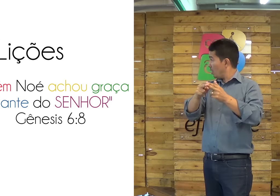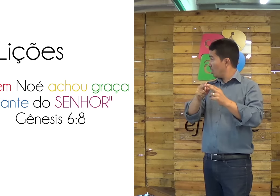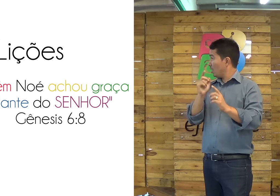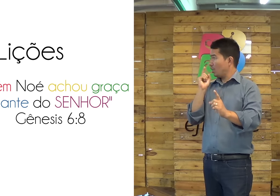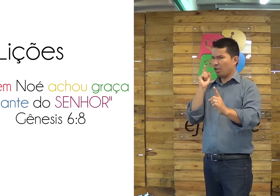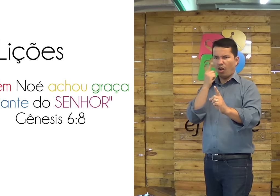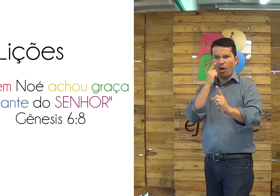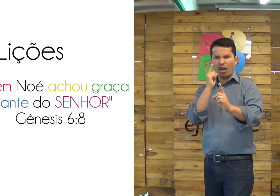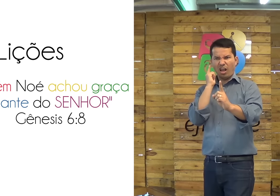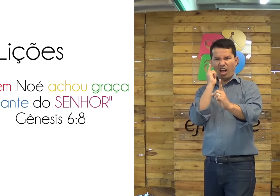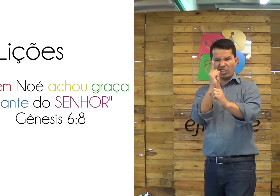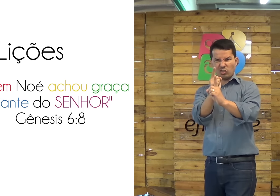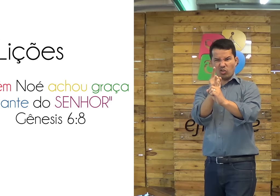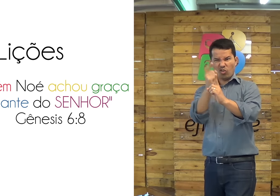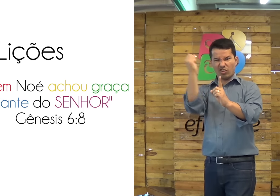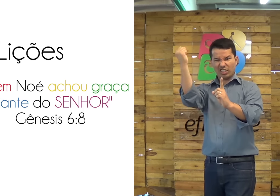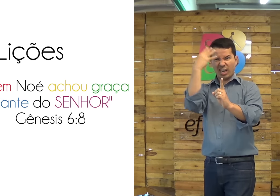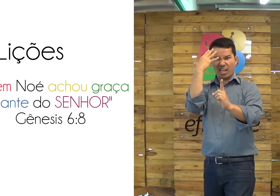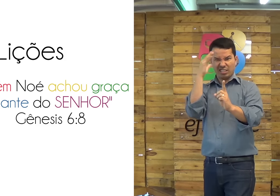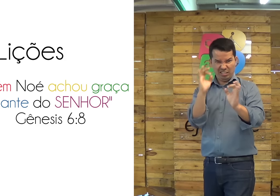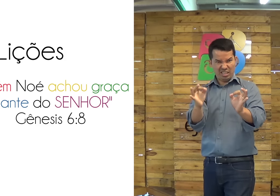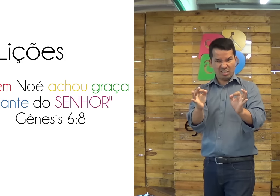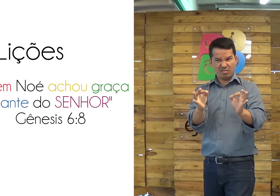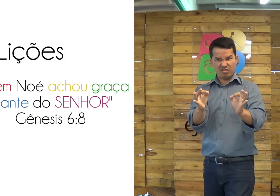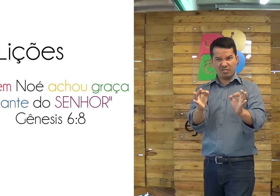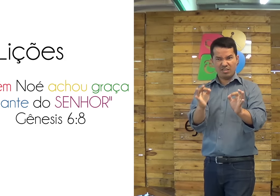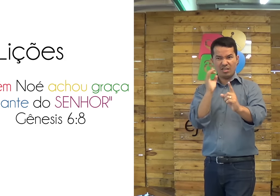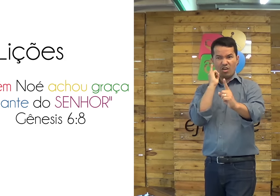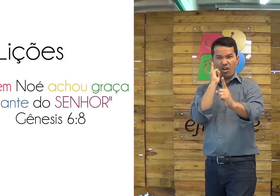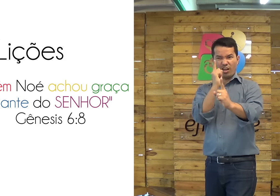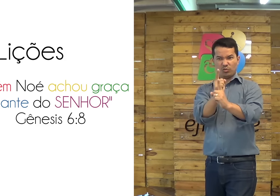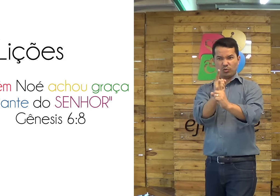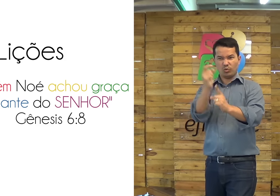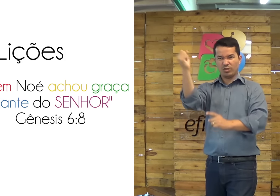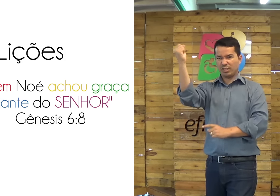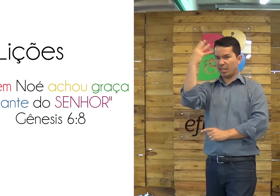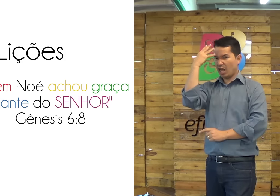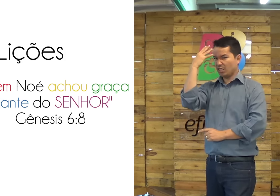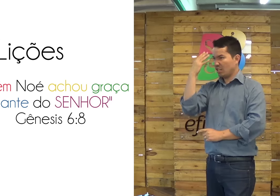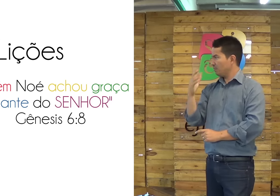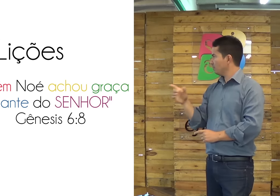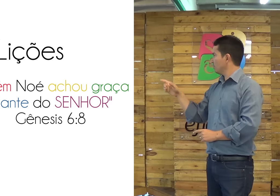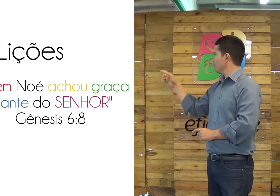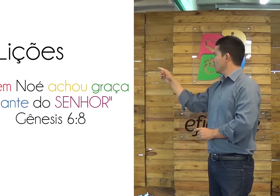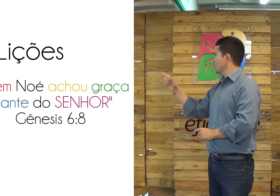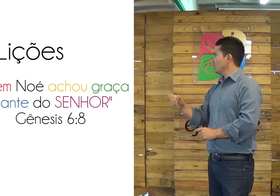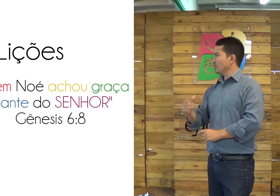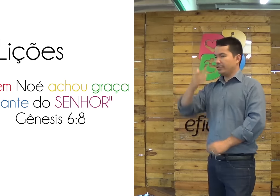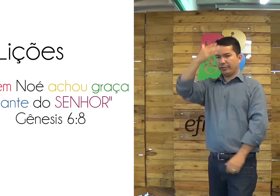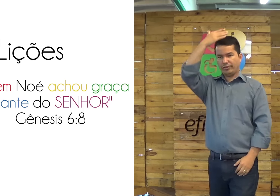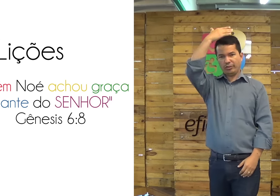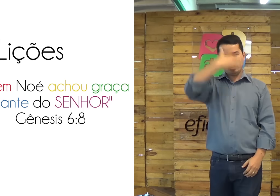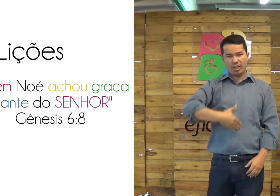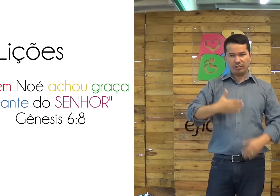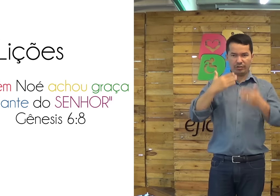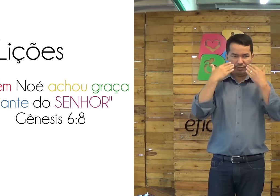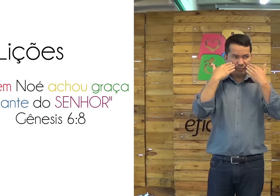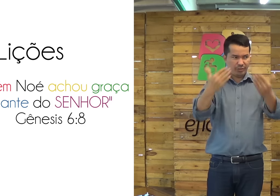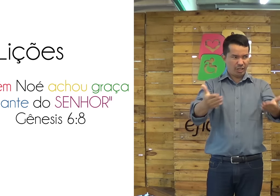Noé achou graça éesse sinal de achar a graça diante